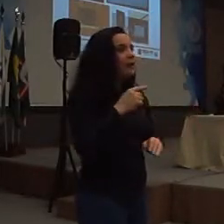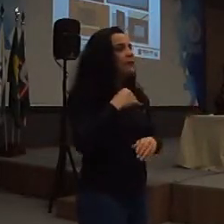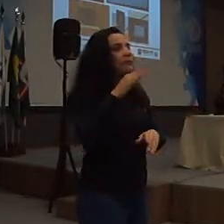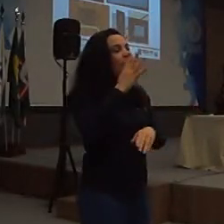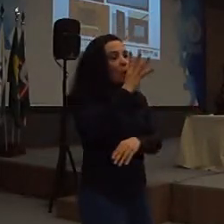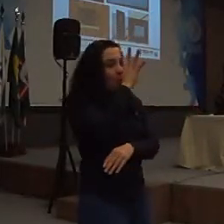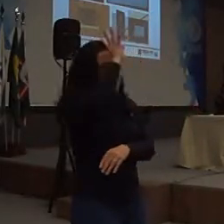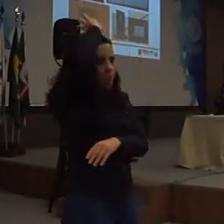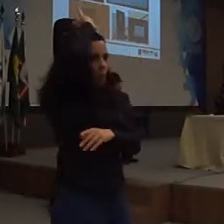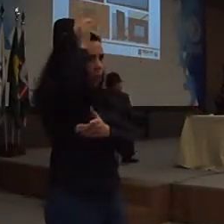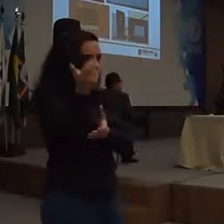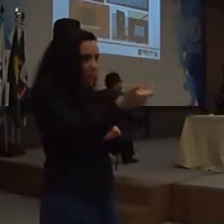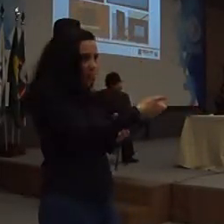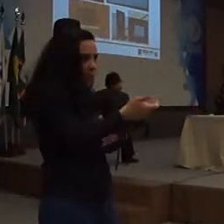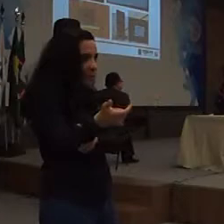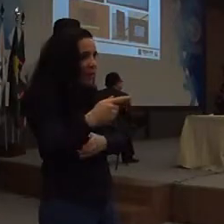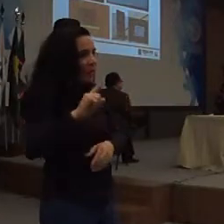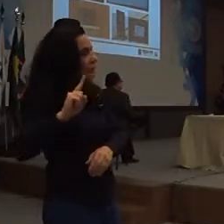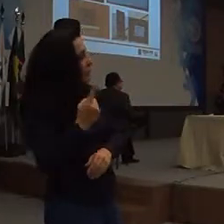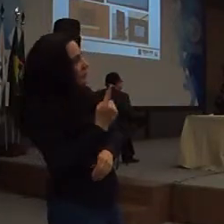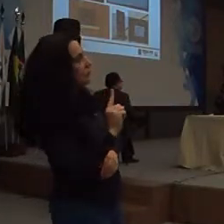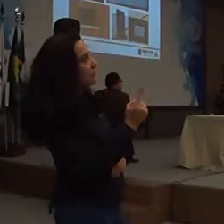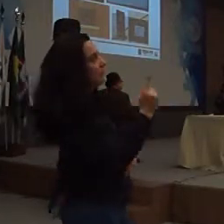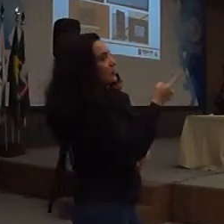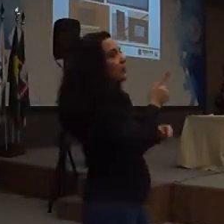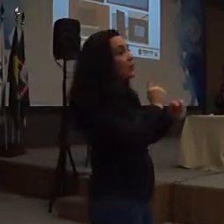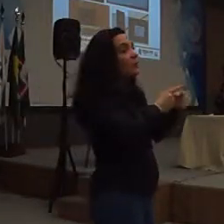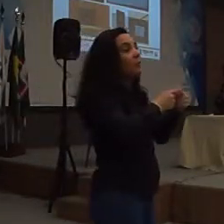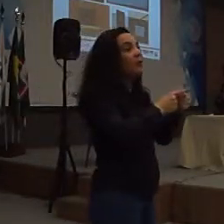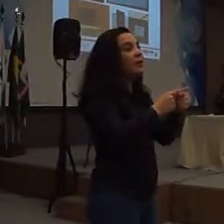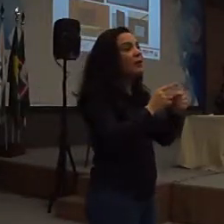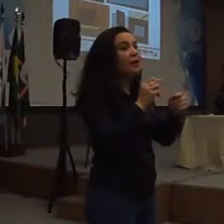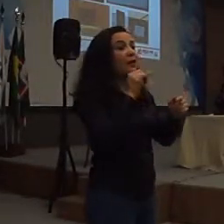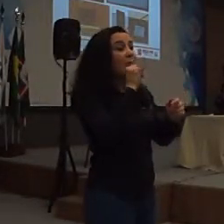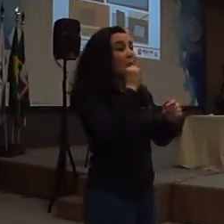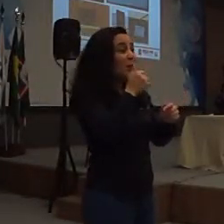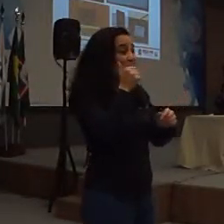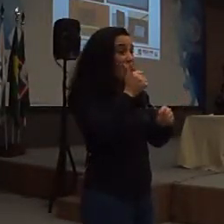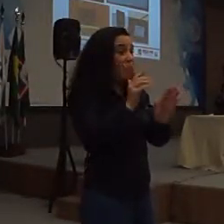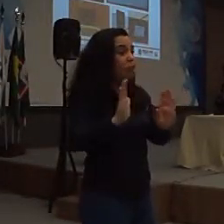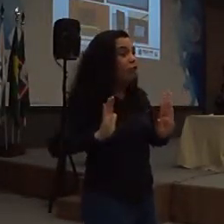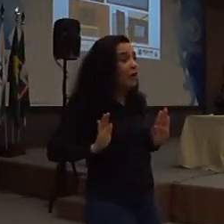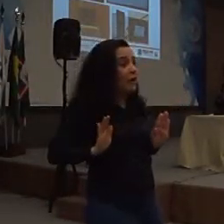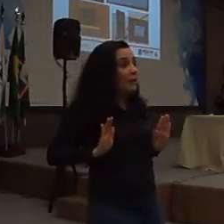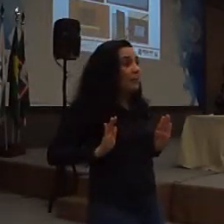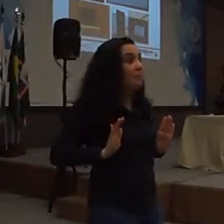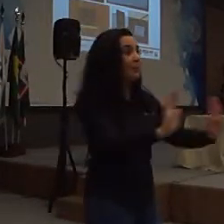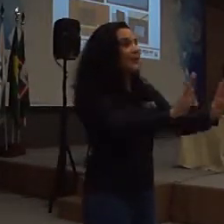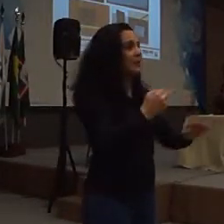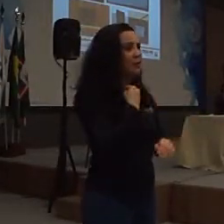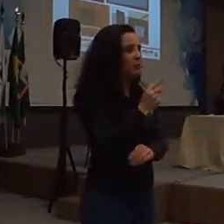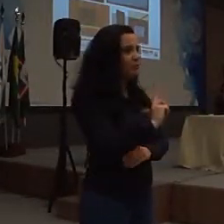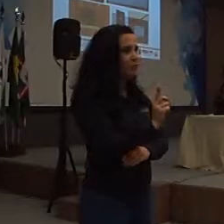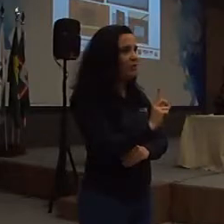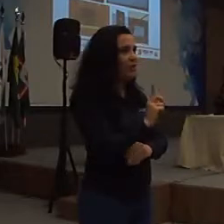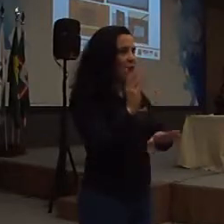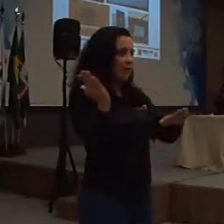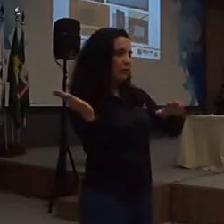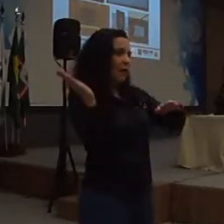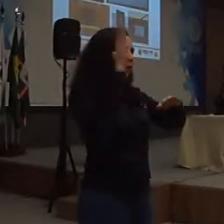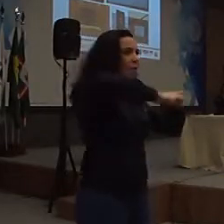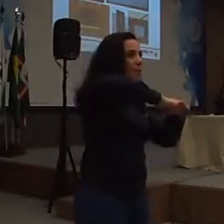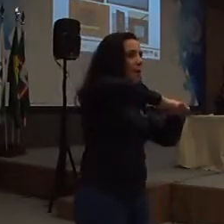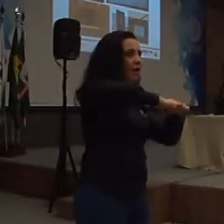poder retirá-la de dentro do banheiro. Por quê? Tiveram que quebrar a porta. Ela estava atrás da porta, não podiam jogar as coisas para dentro, não podiam